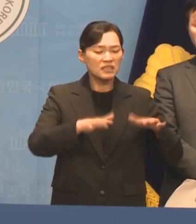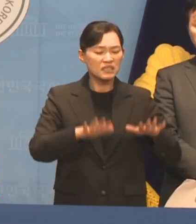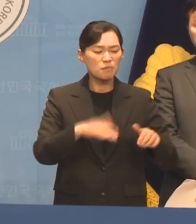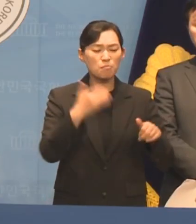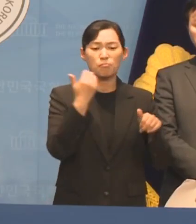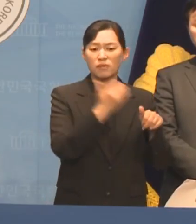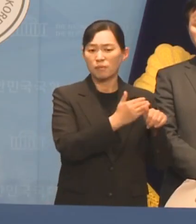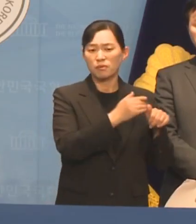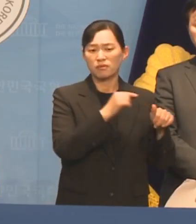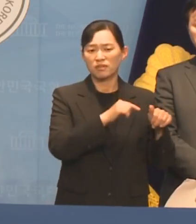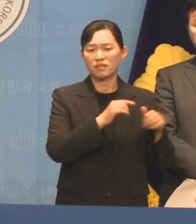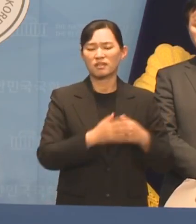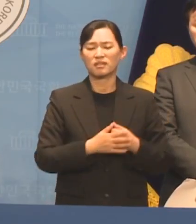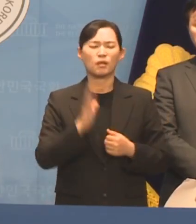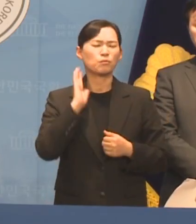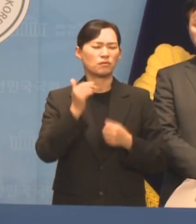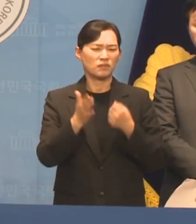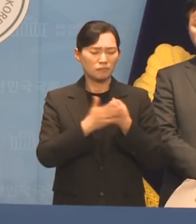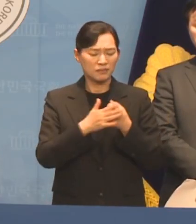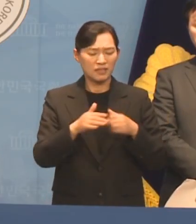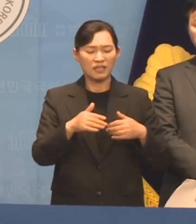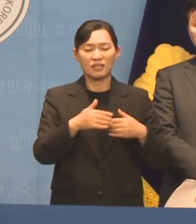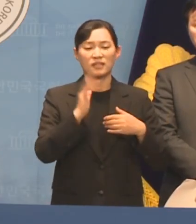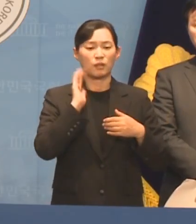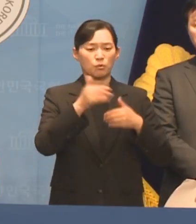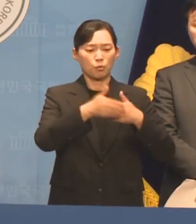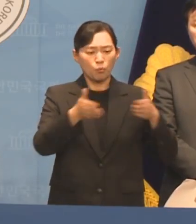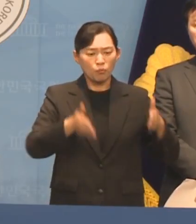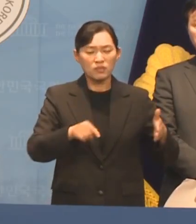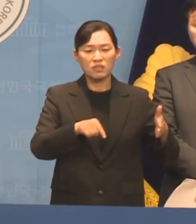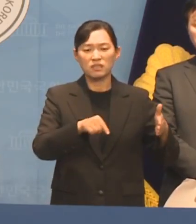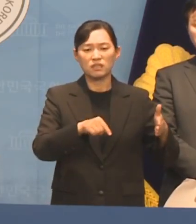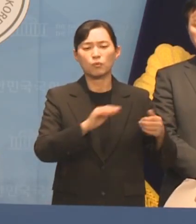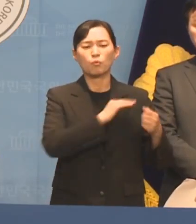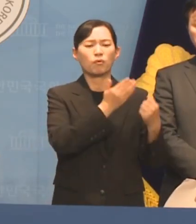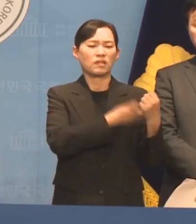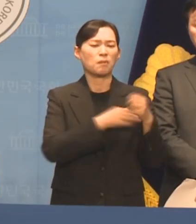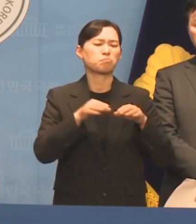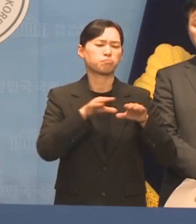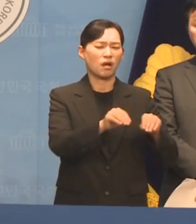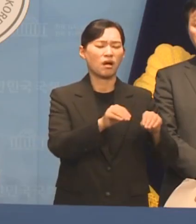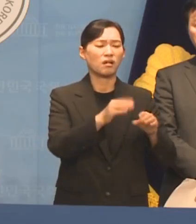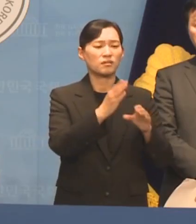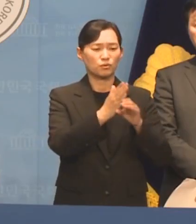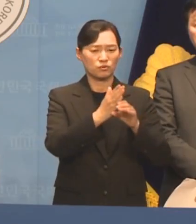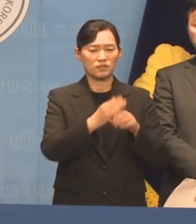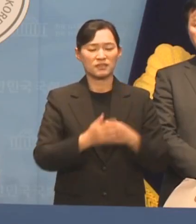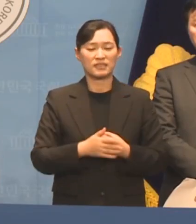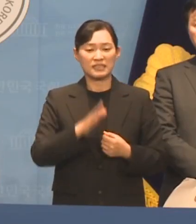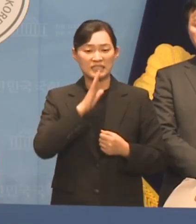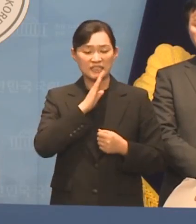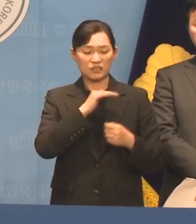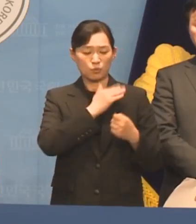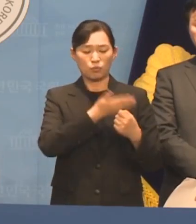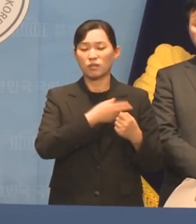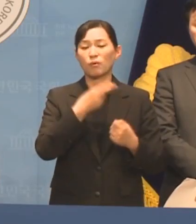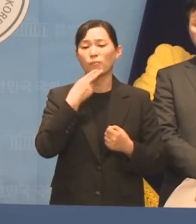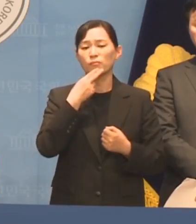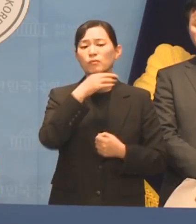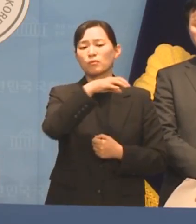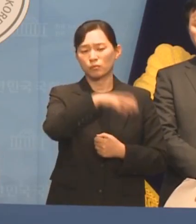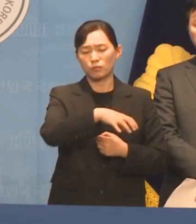파면된 대통령으로 인해서 사실상 그 권한이 정지되어 있는 실질적인 권한을